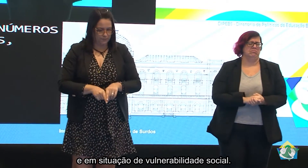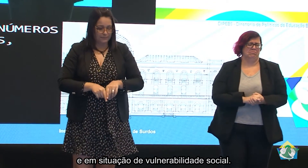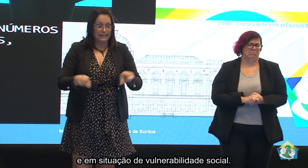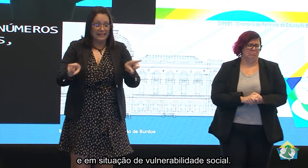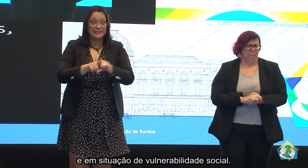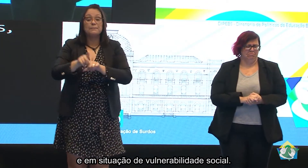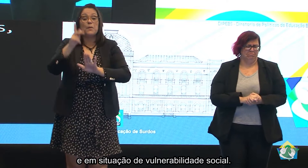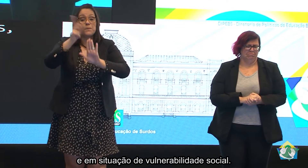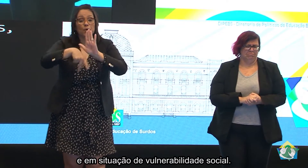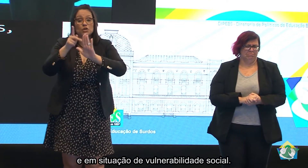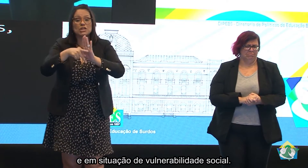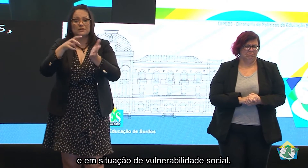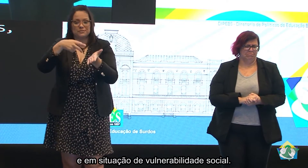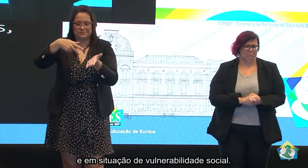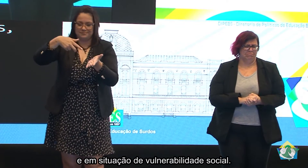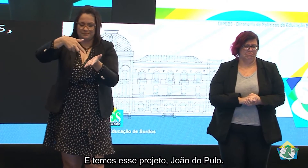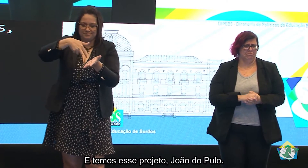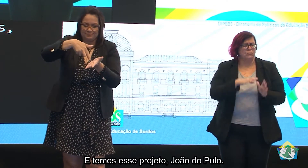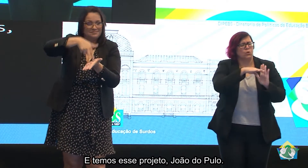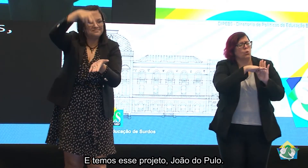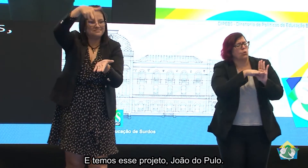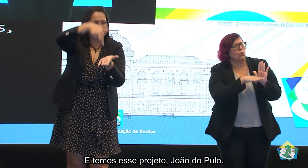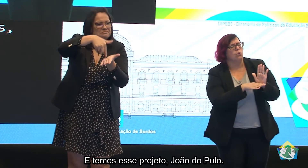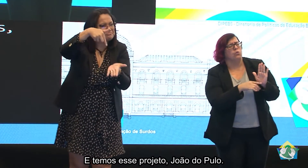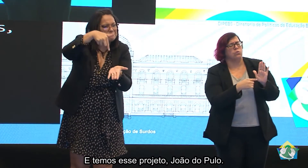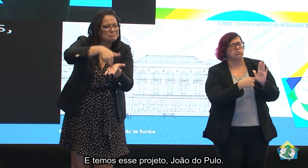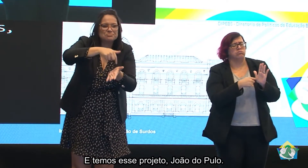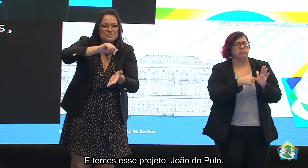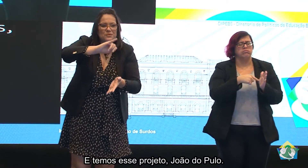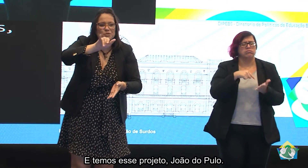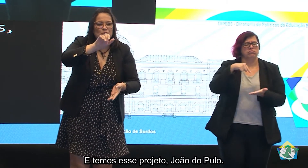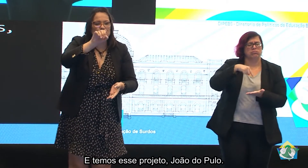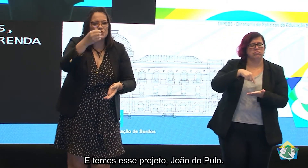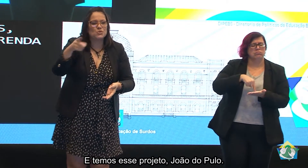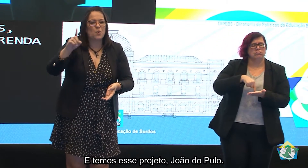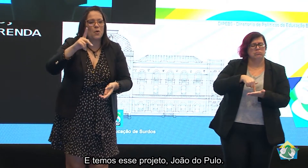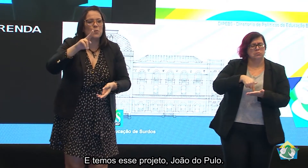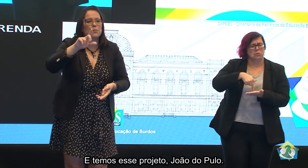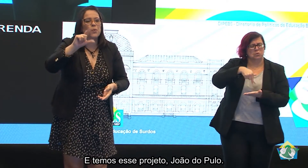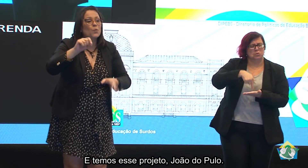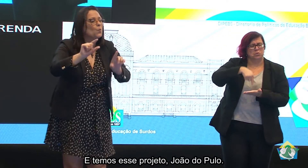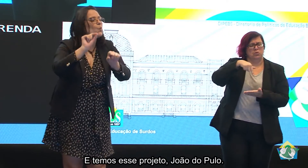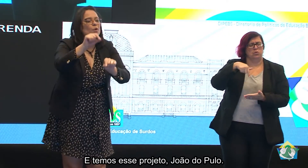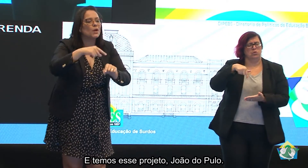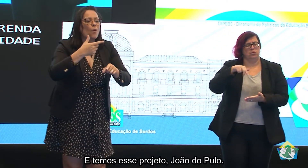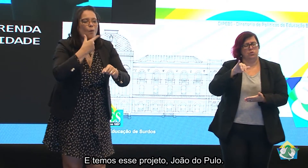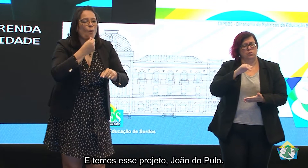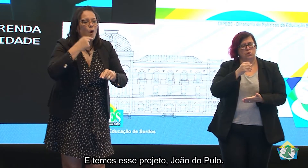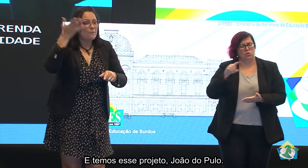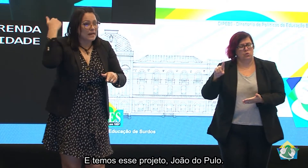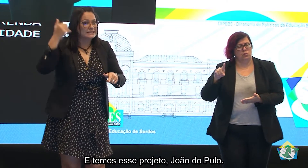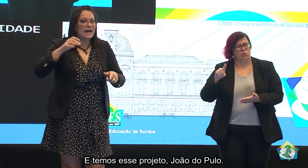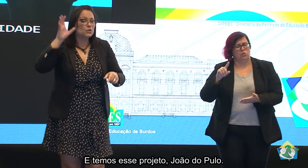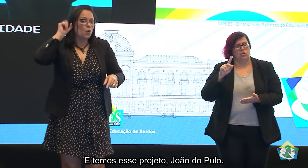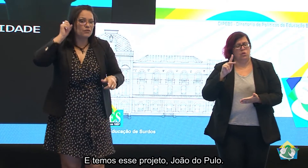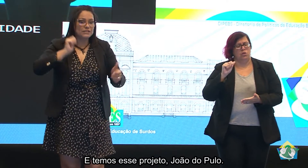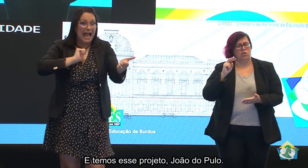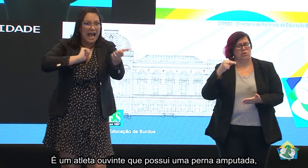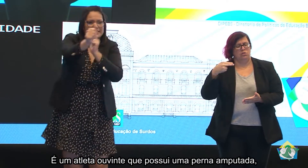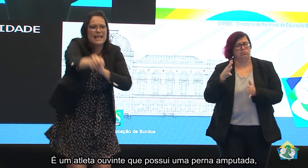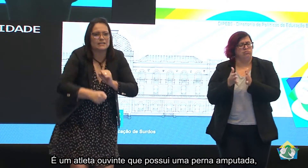em situação de vulnerabilidade social. E temos esse projeto, o projeto João do